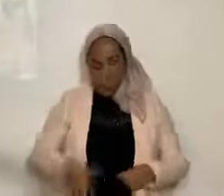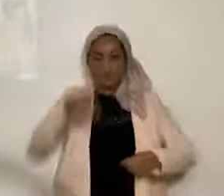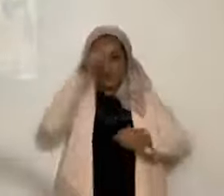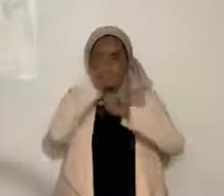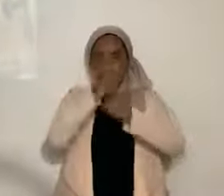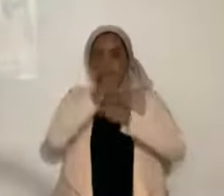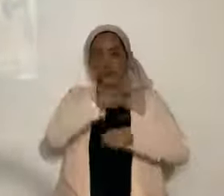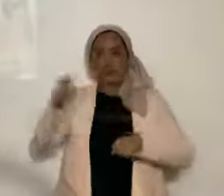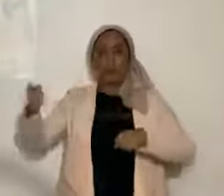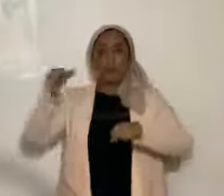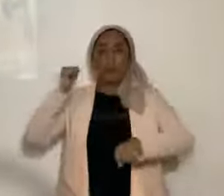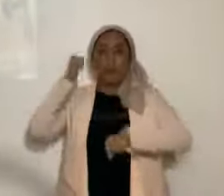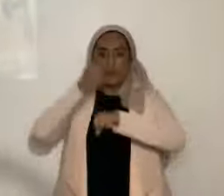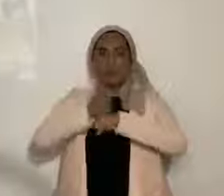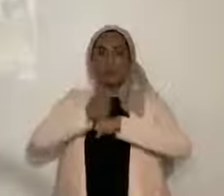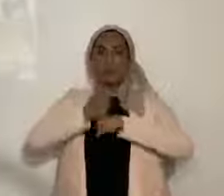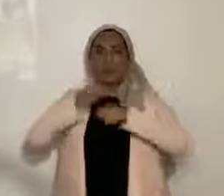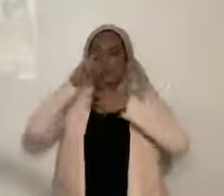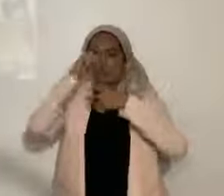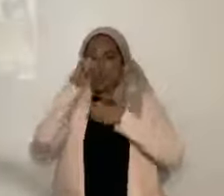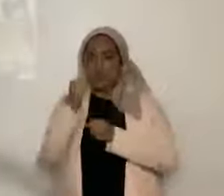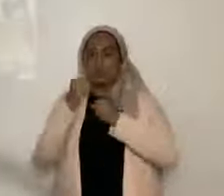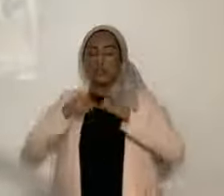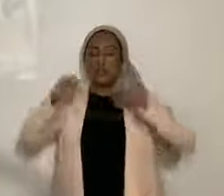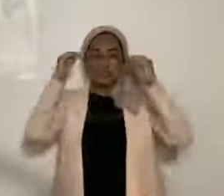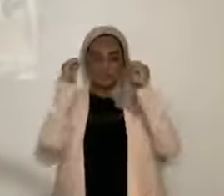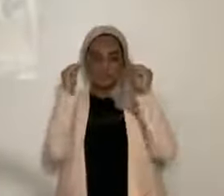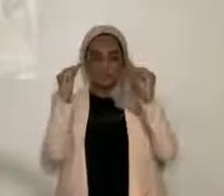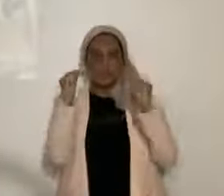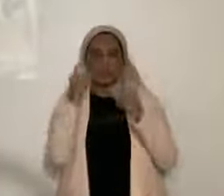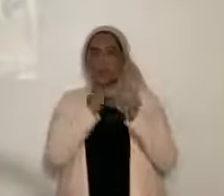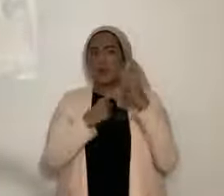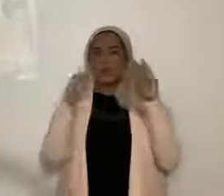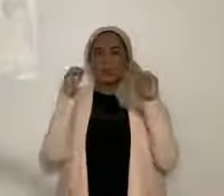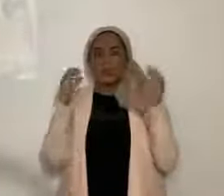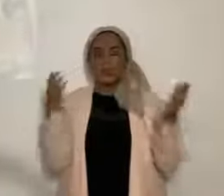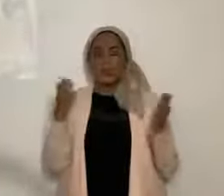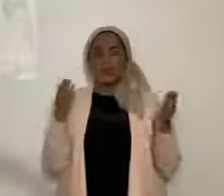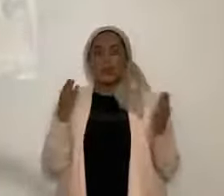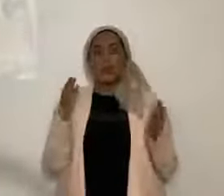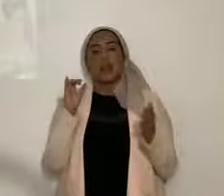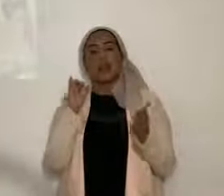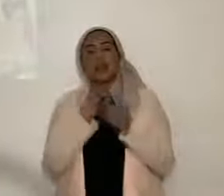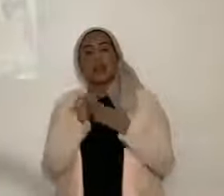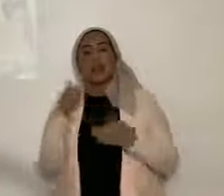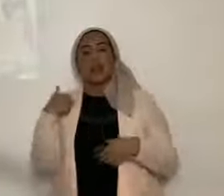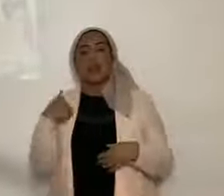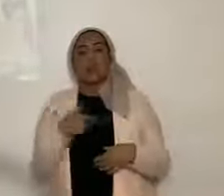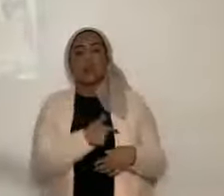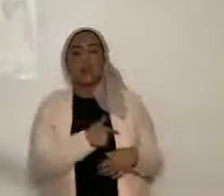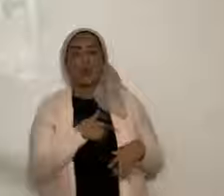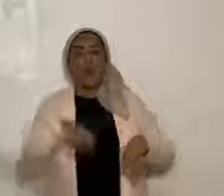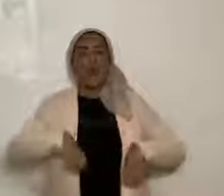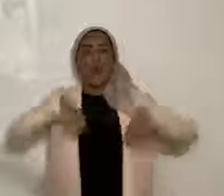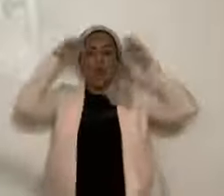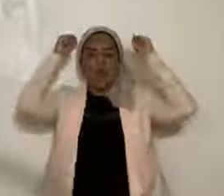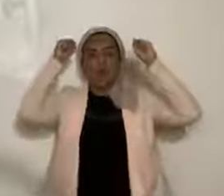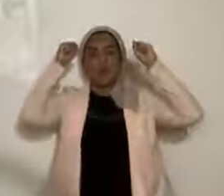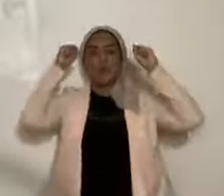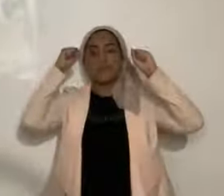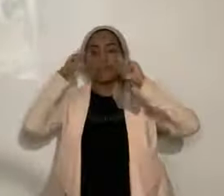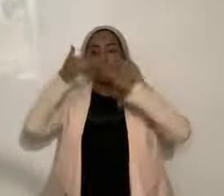estad firmes y retened la doctrina. ¿Cuál doctrina? De que somos sacados del planeta antes